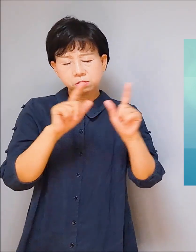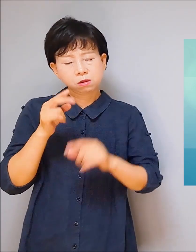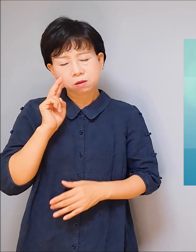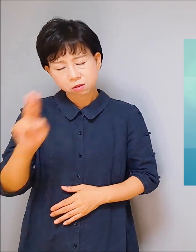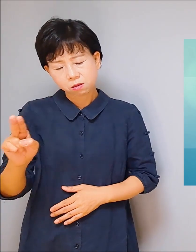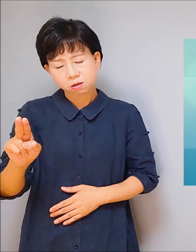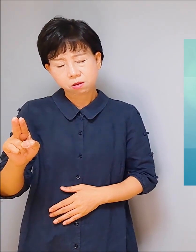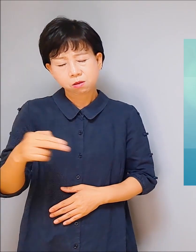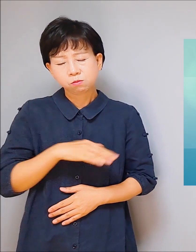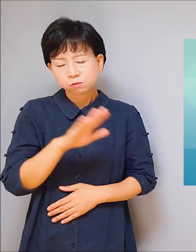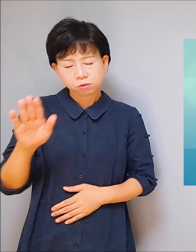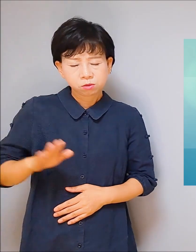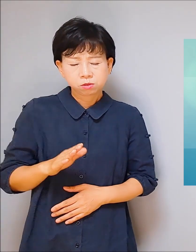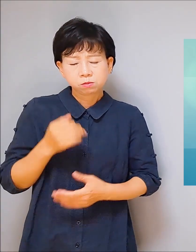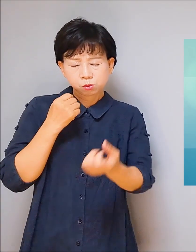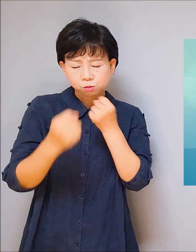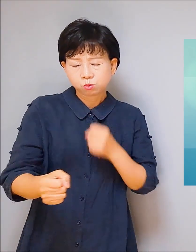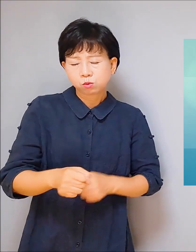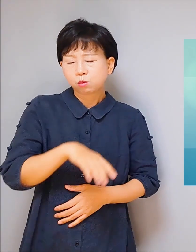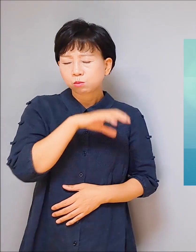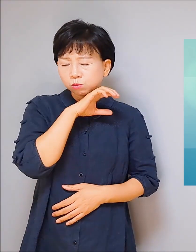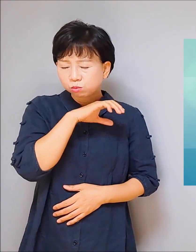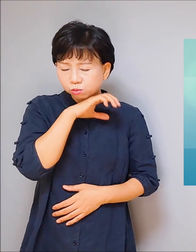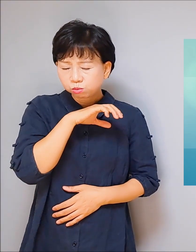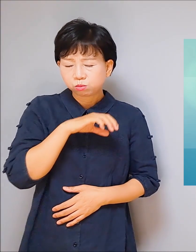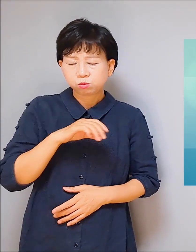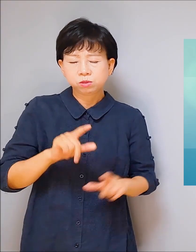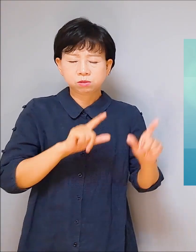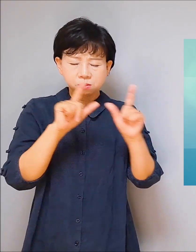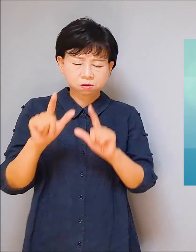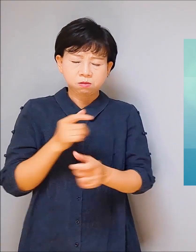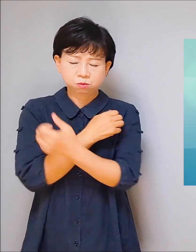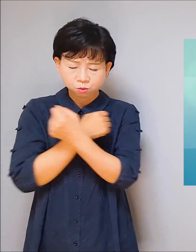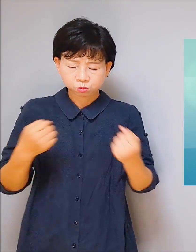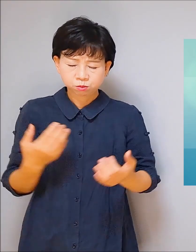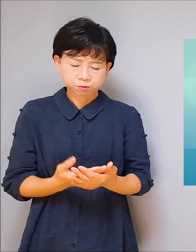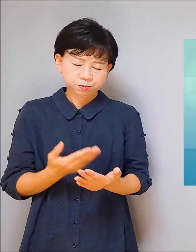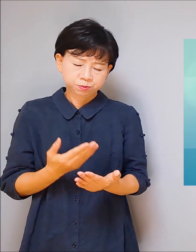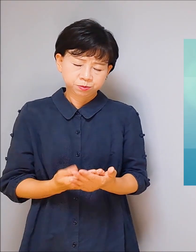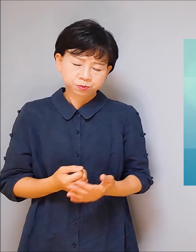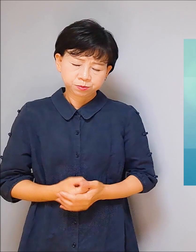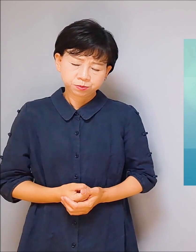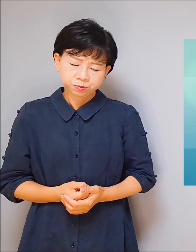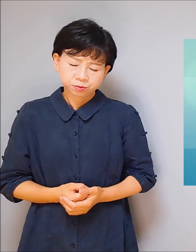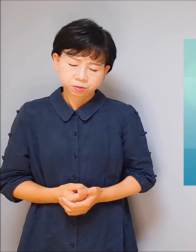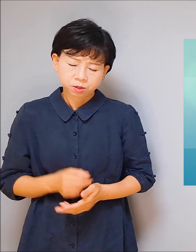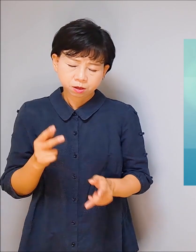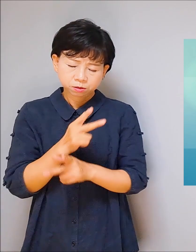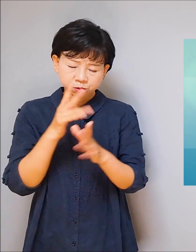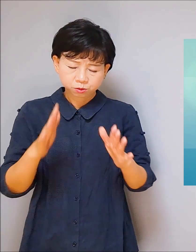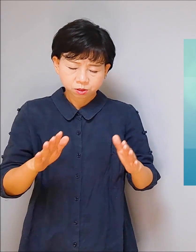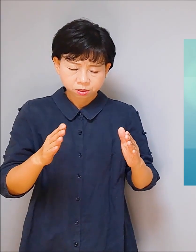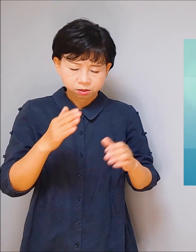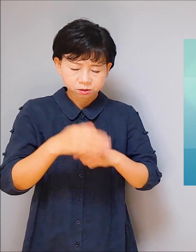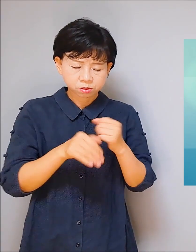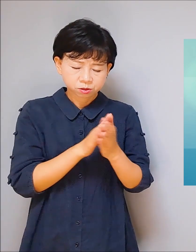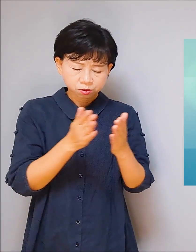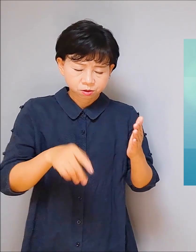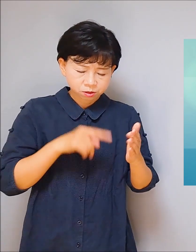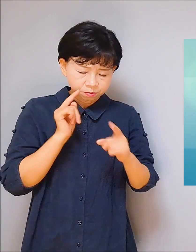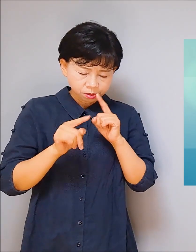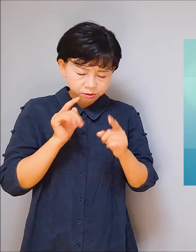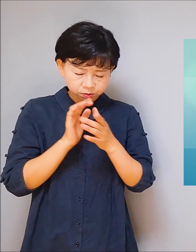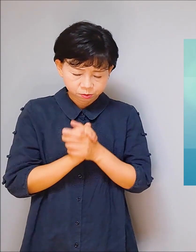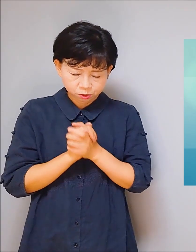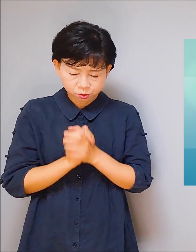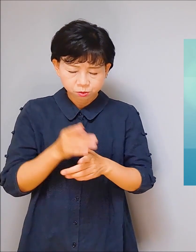불평과 원망으로 살았음을 회개합니다. 주님 용서하여 주옵소서. 한 주간 성령 안에서 말씀과